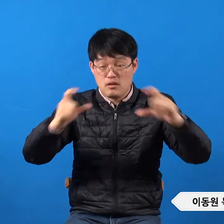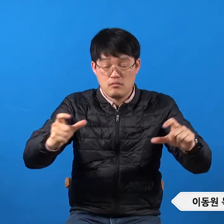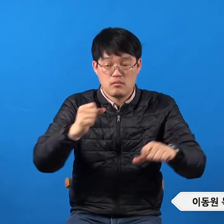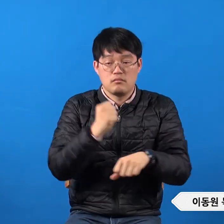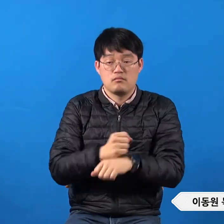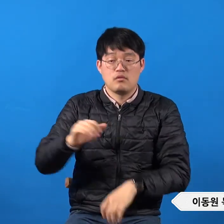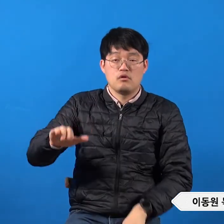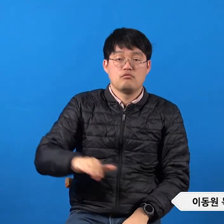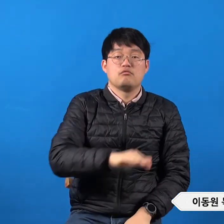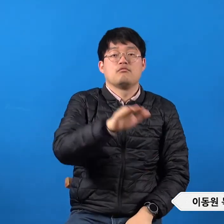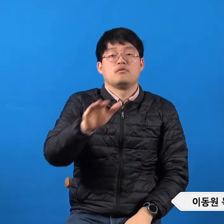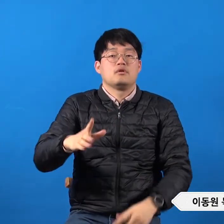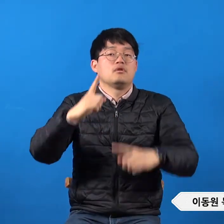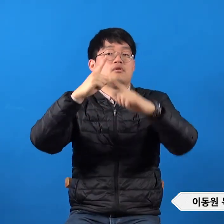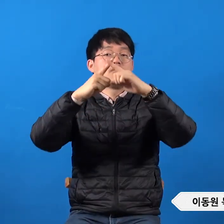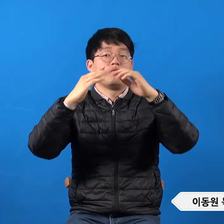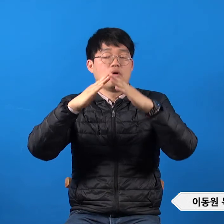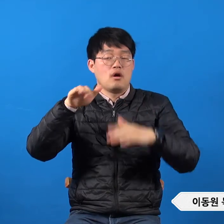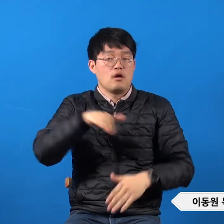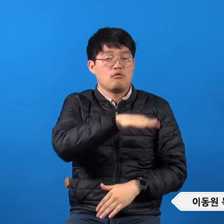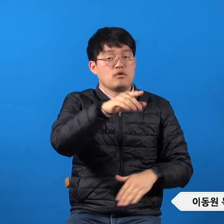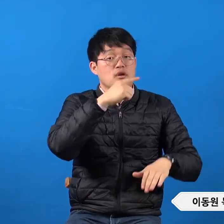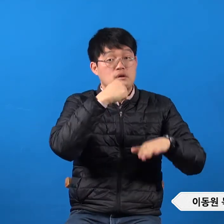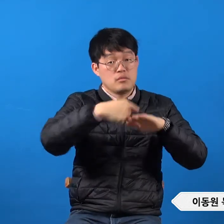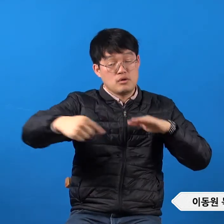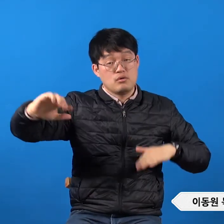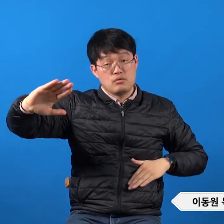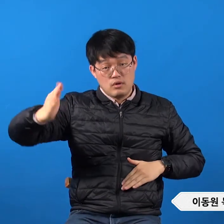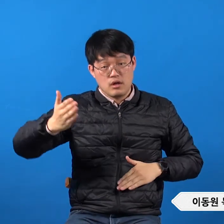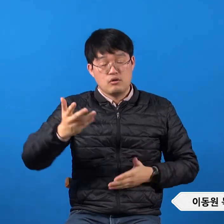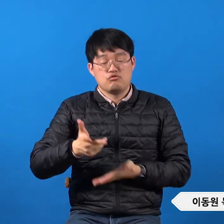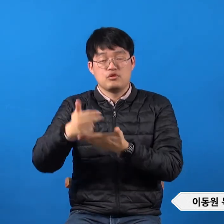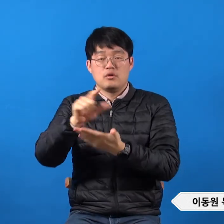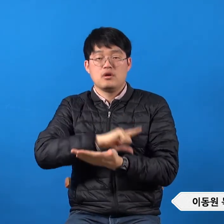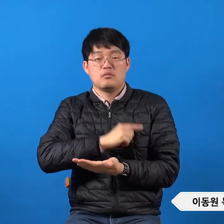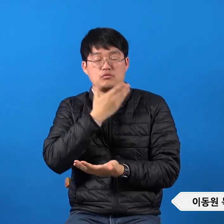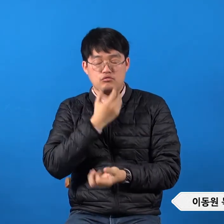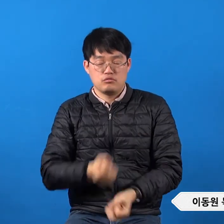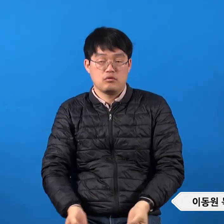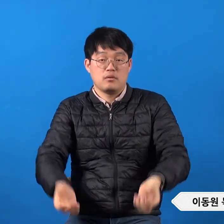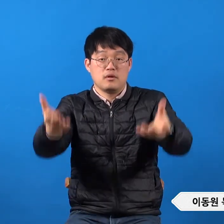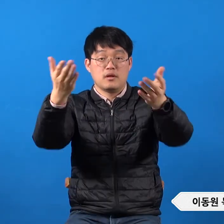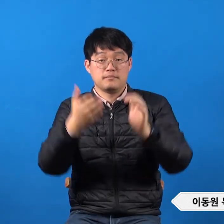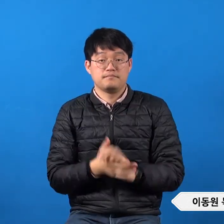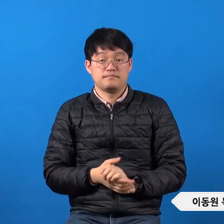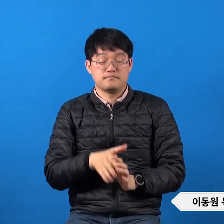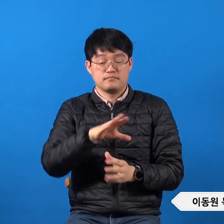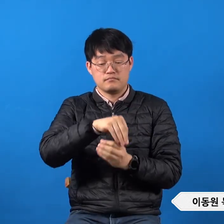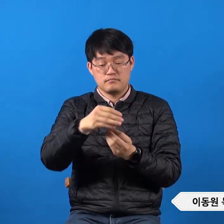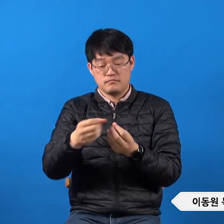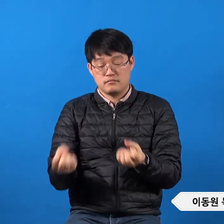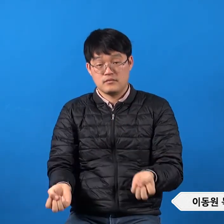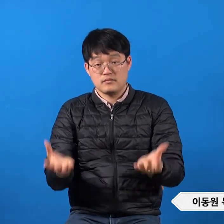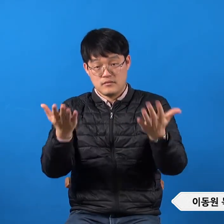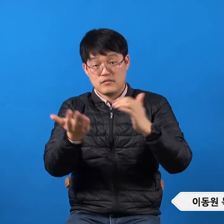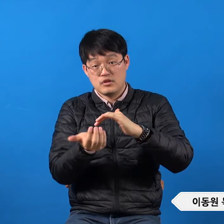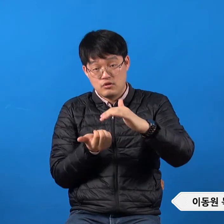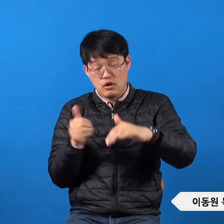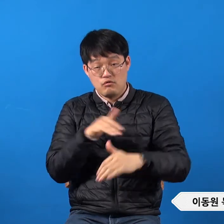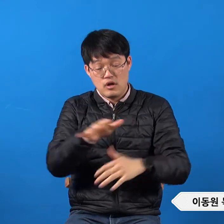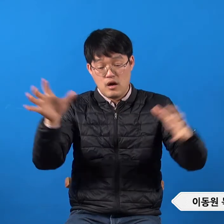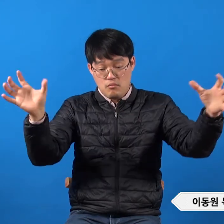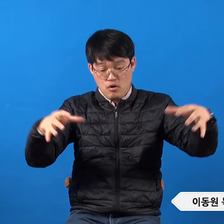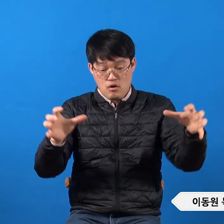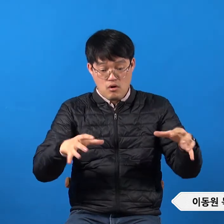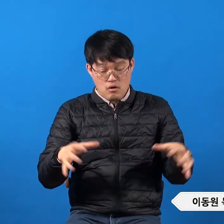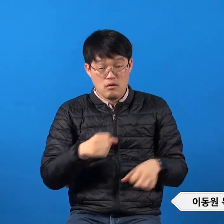선포하는 우리 교회, 그리고 우리 민족이 될 수 있기를 주의 이름으로 축원합니다. 이 추석절도 우리가 모여